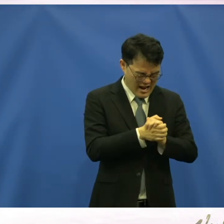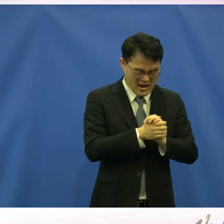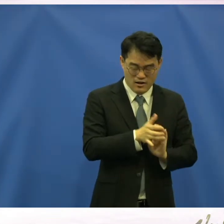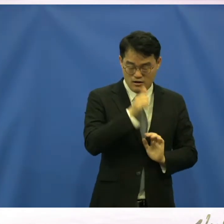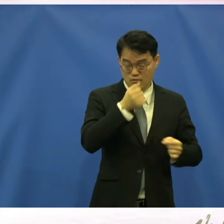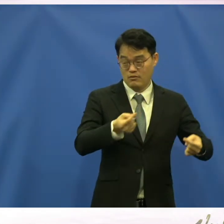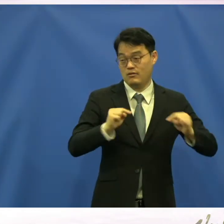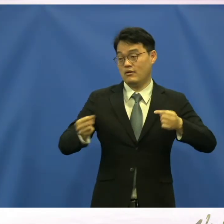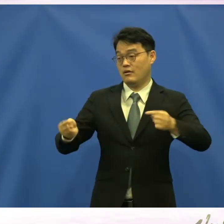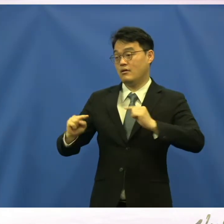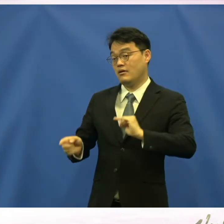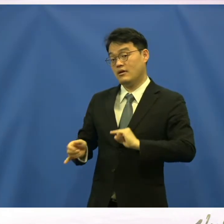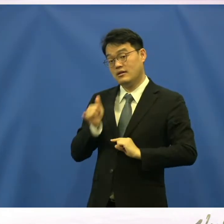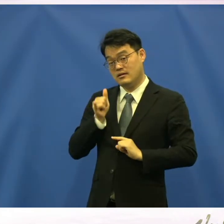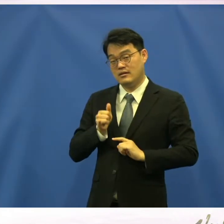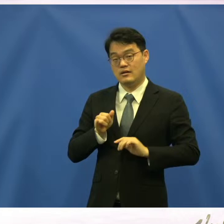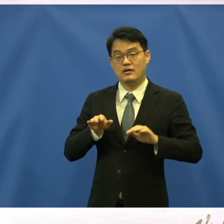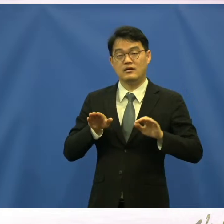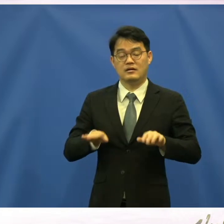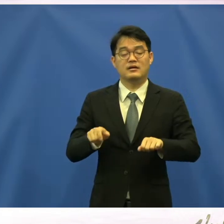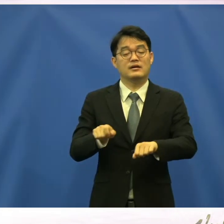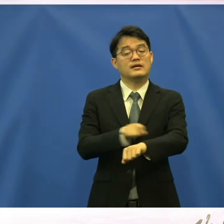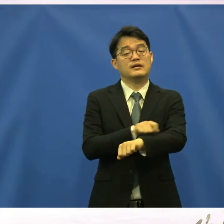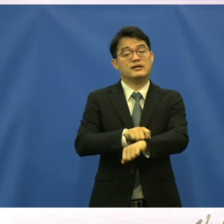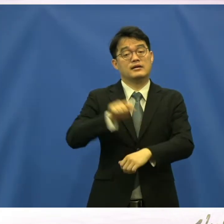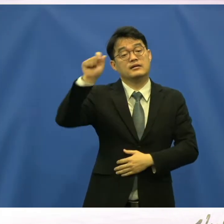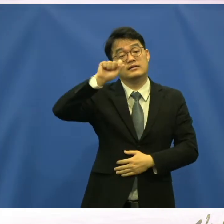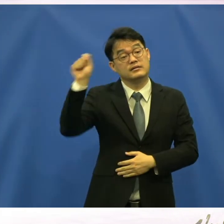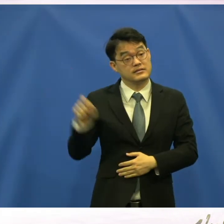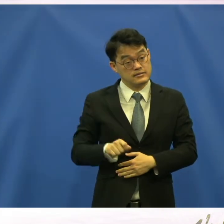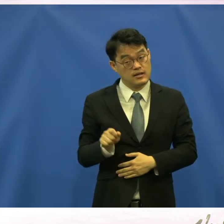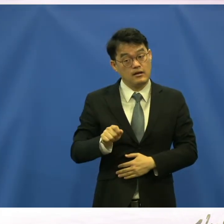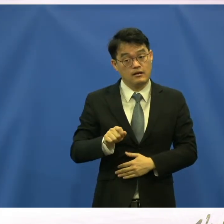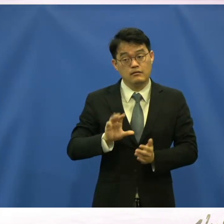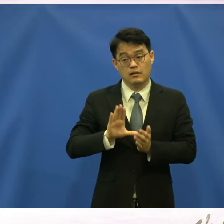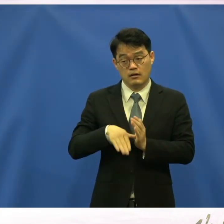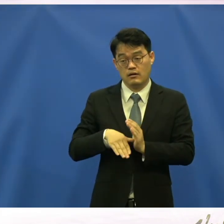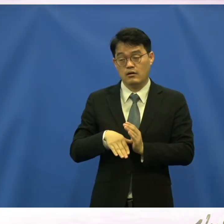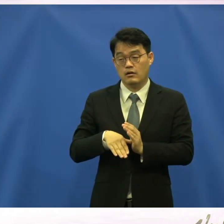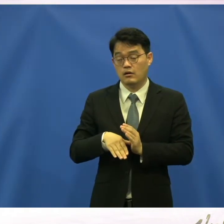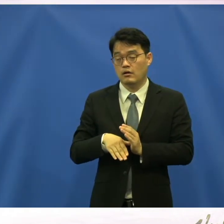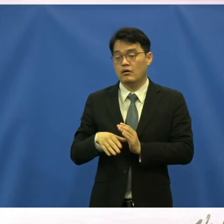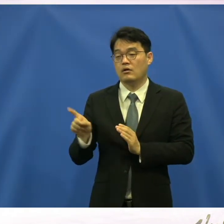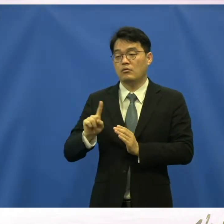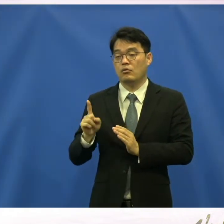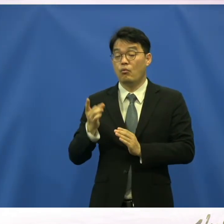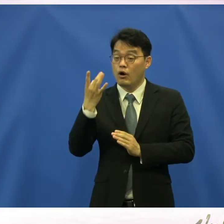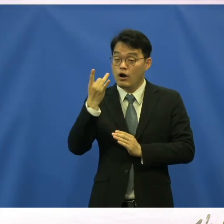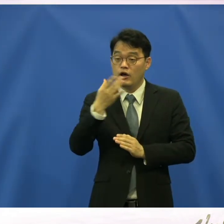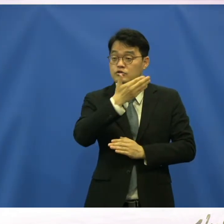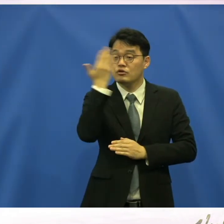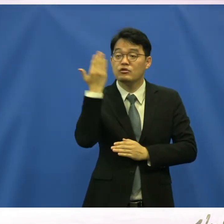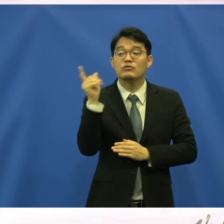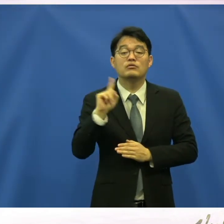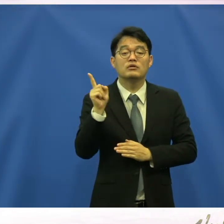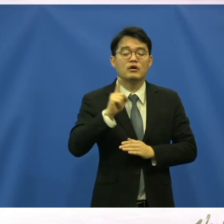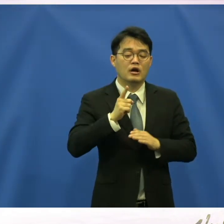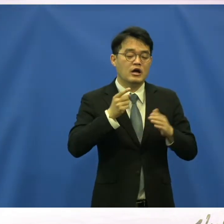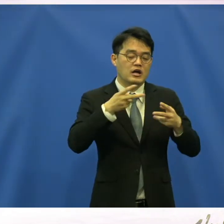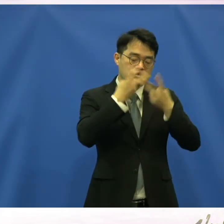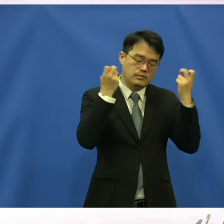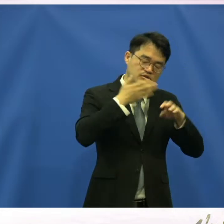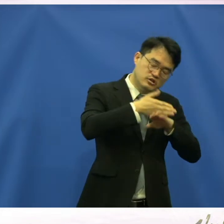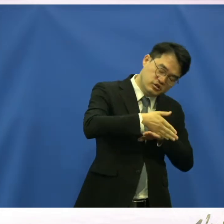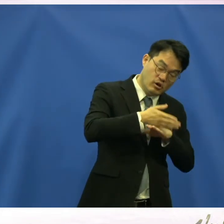청년들이 특세 저녁에 다 늦게 자거든요. 근데 이 새벽에 나오고 보니까 대단한 겁니다. 청년들을 위해서도 박수 한번